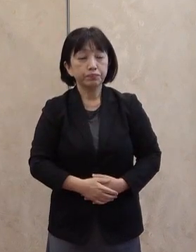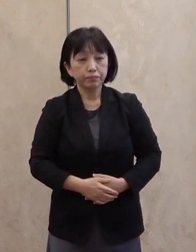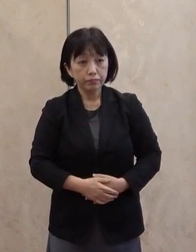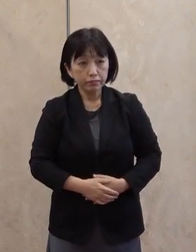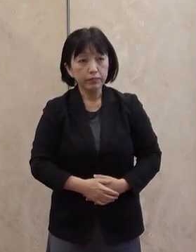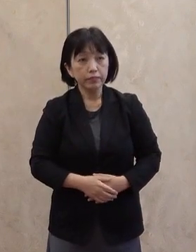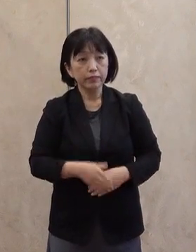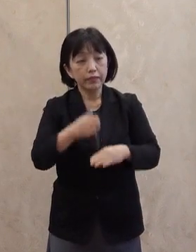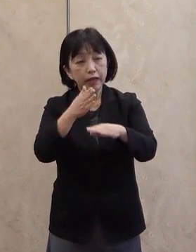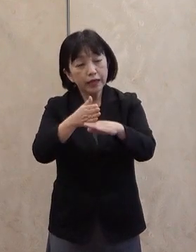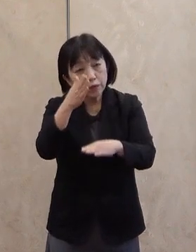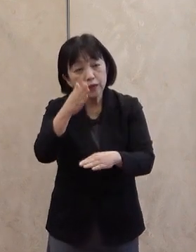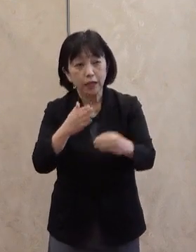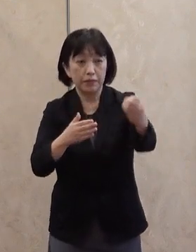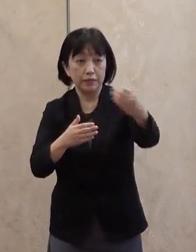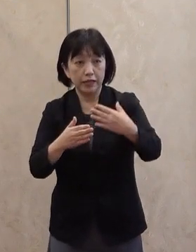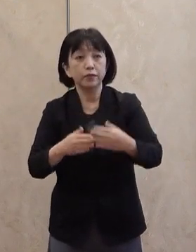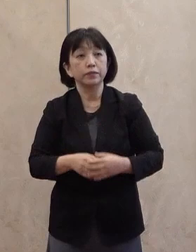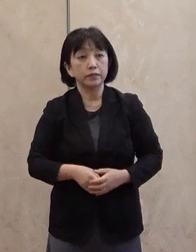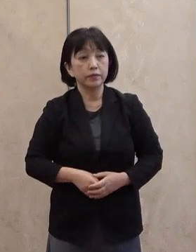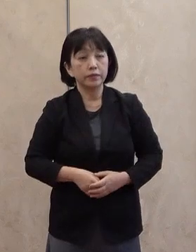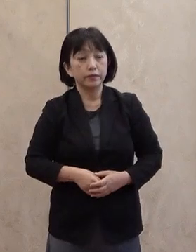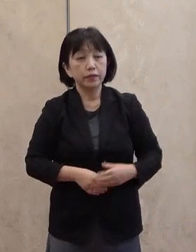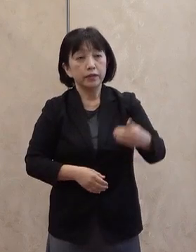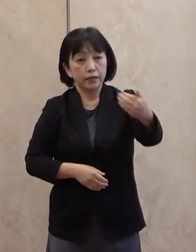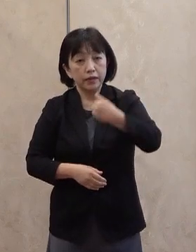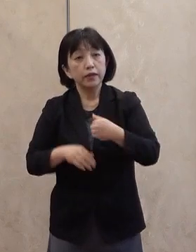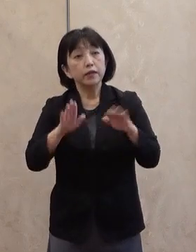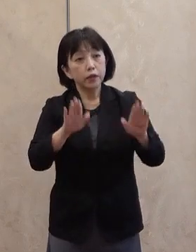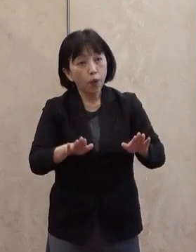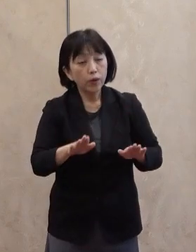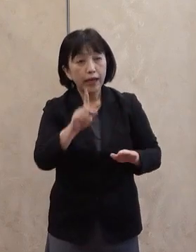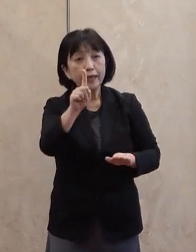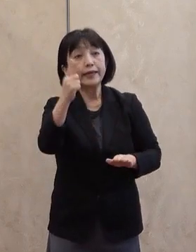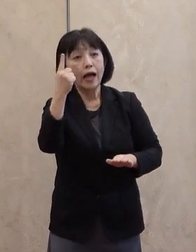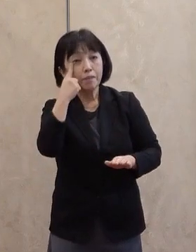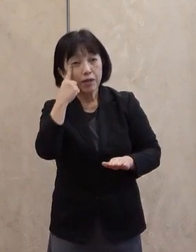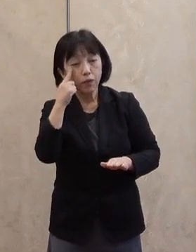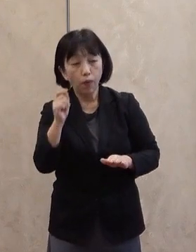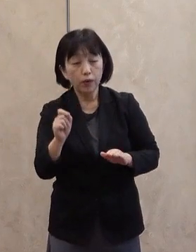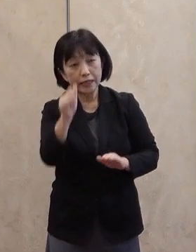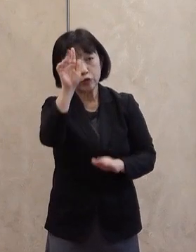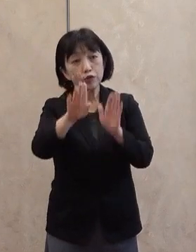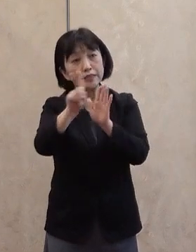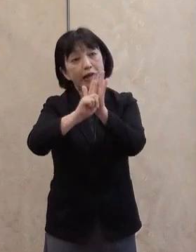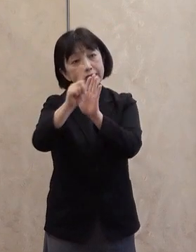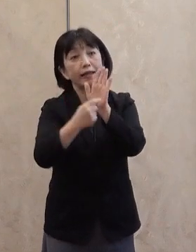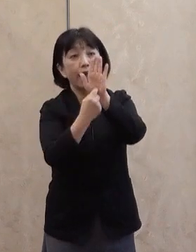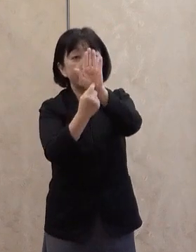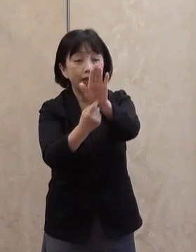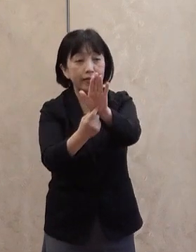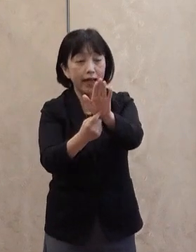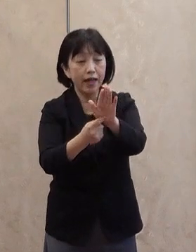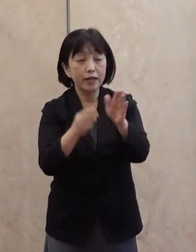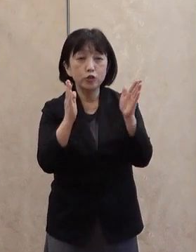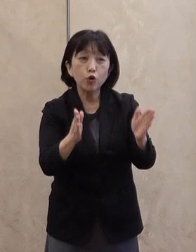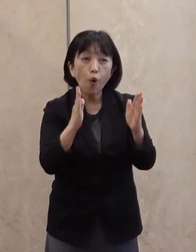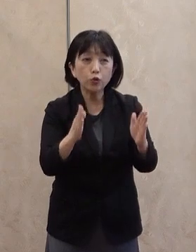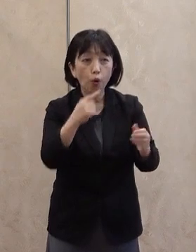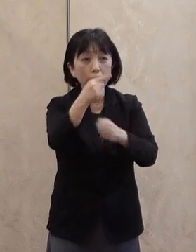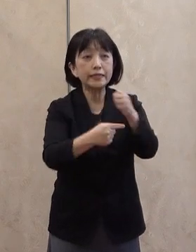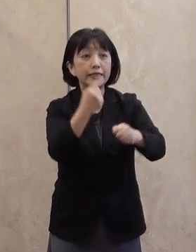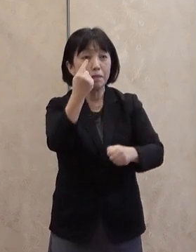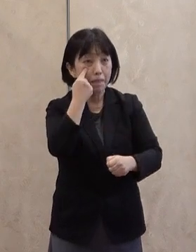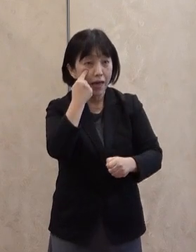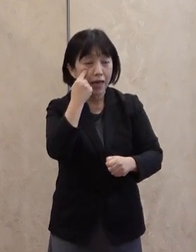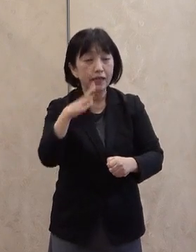ありがとうございます。あと1点だけなんですけれども、今日で1回目の緊急事態宣言からちょうど1年になるんですけれども、一番最初の知